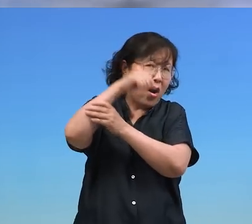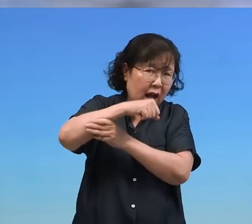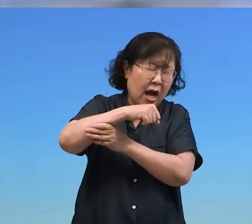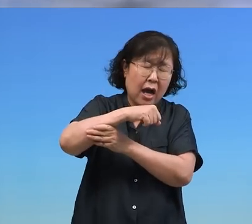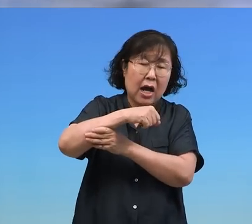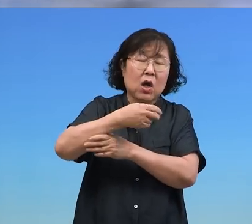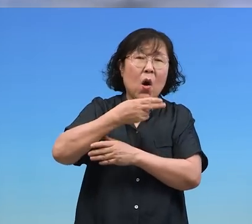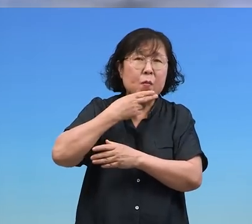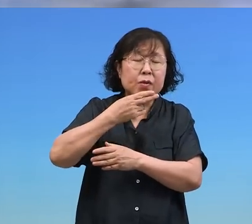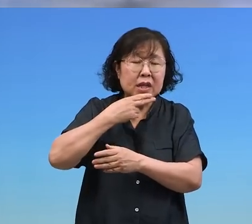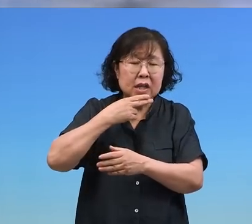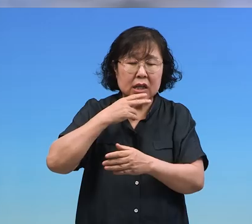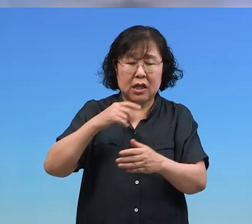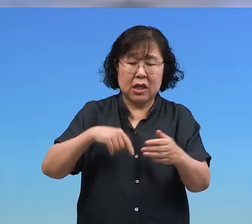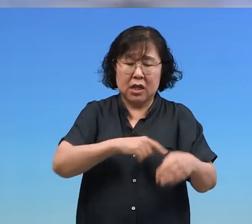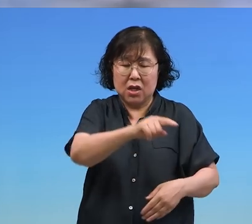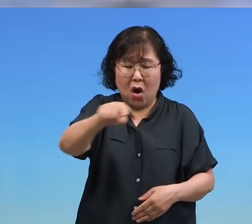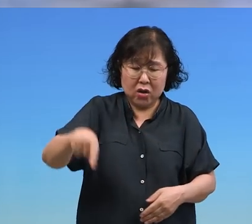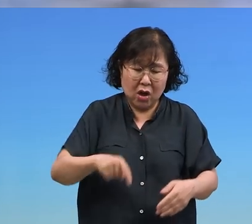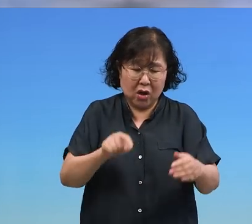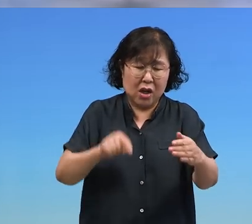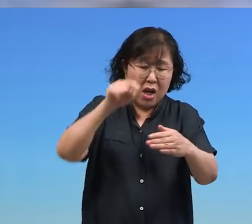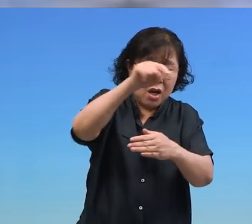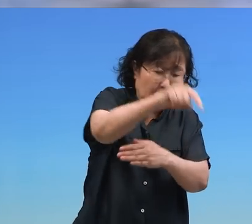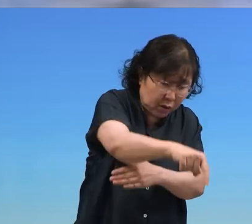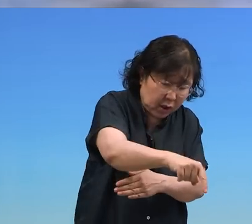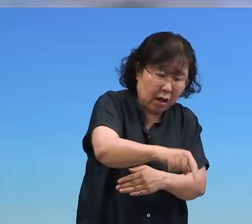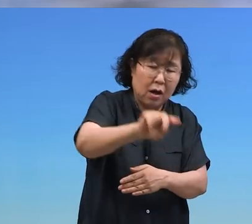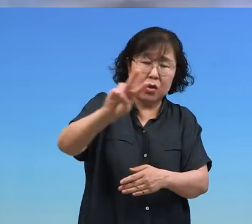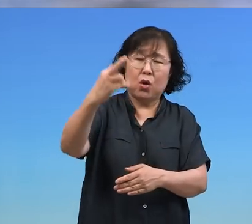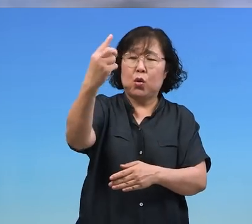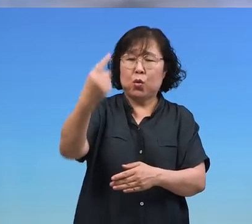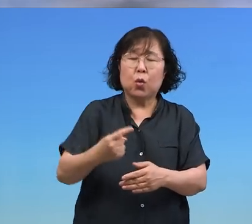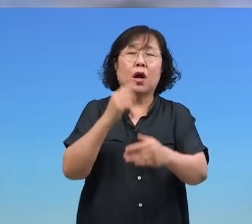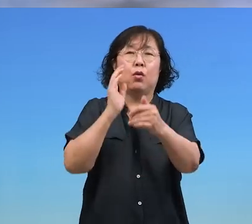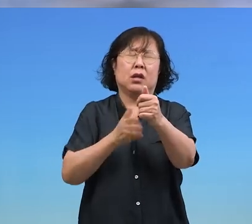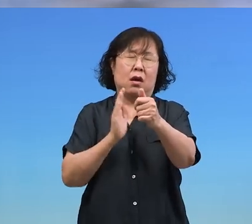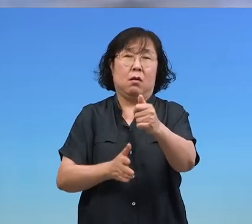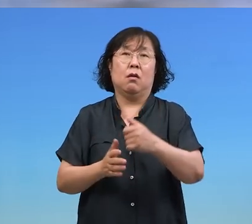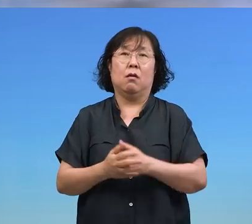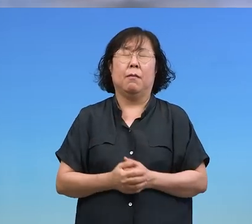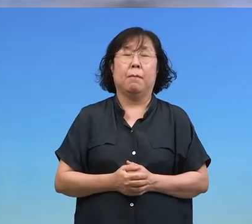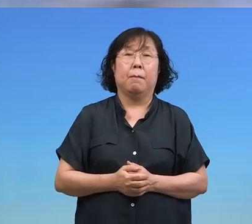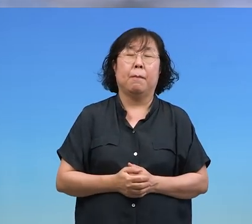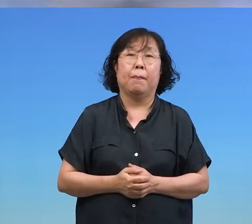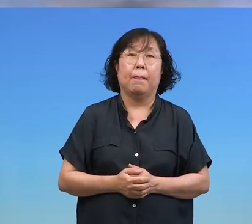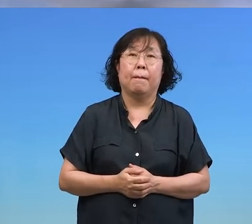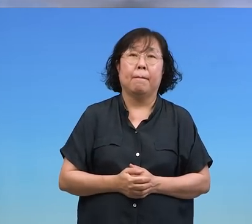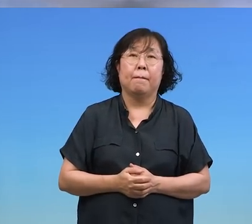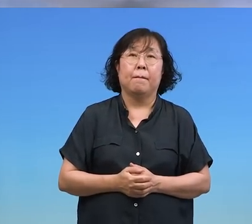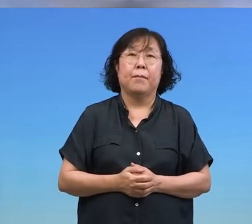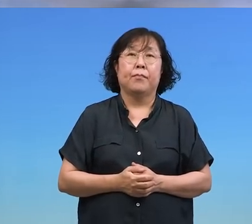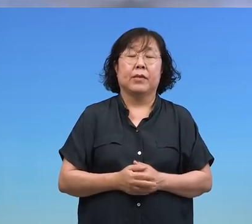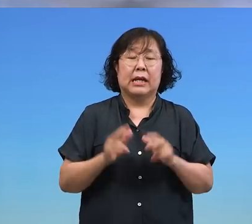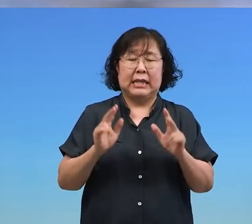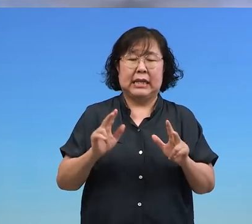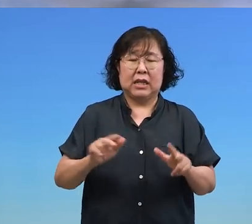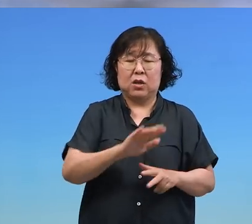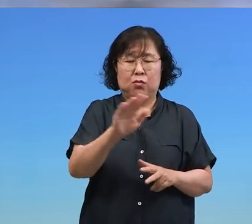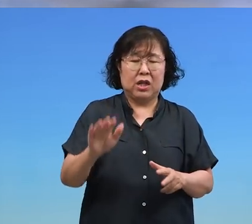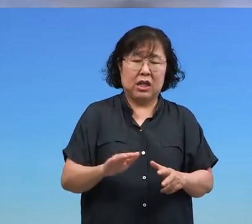바랍니다 저는요 오늘 우리 시대는요 딱 한마디로 말하면 망령된 시대라고 했어요